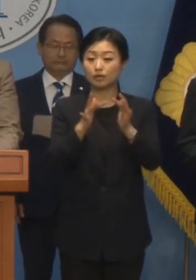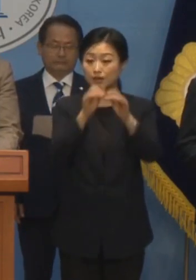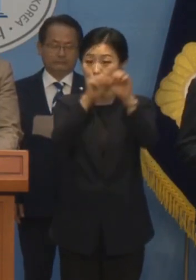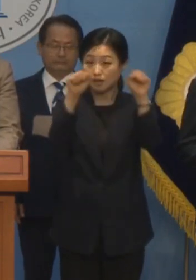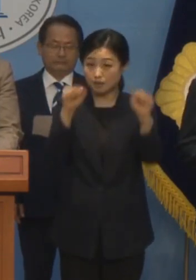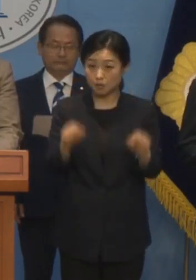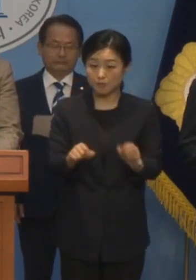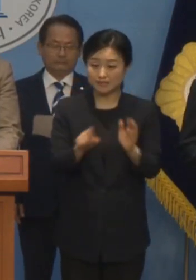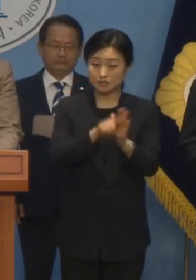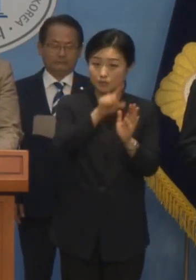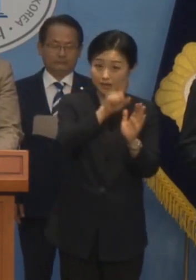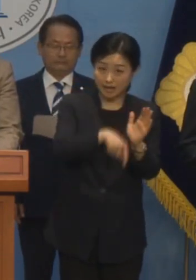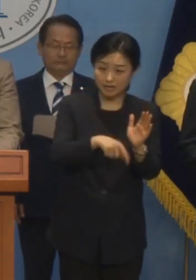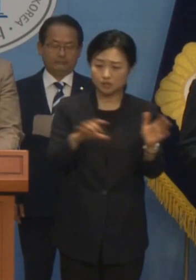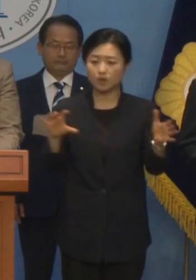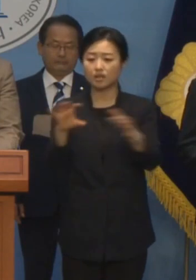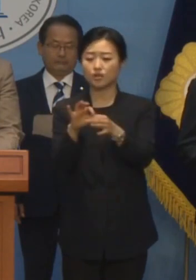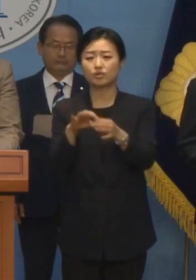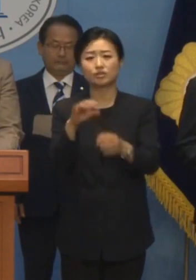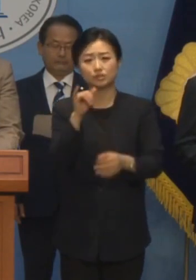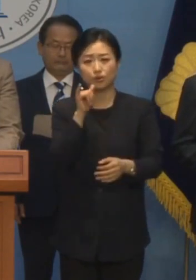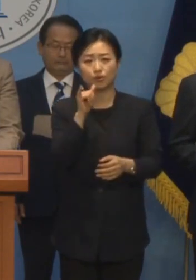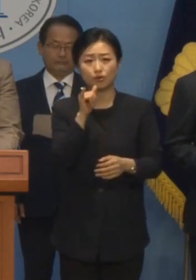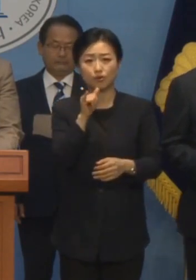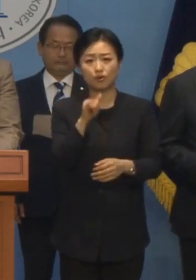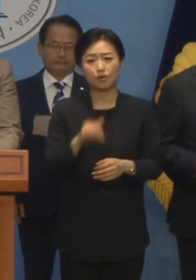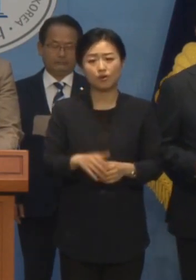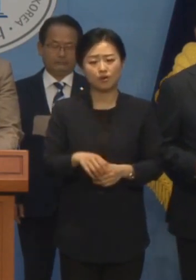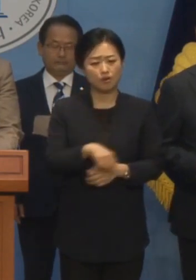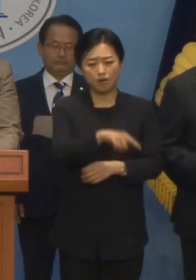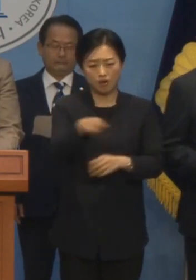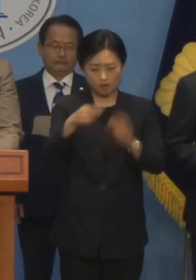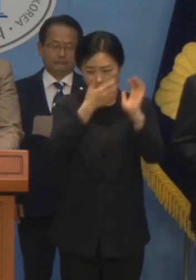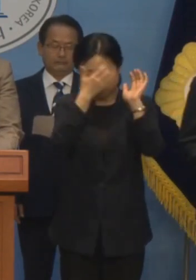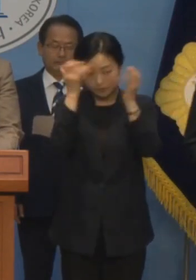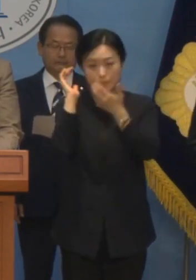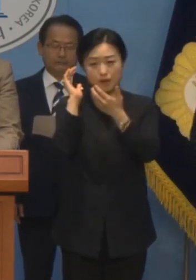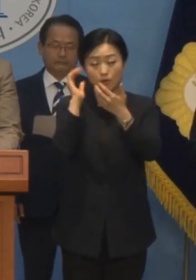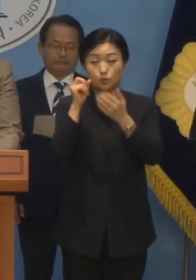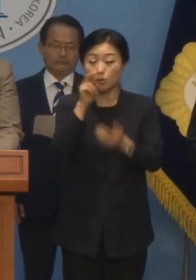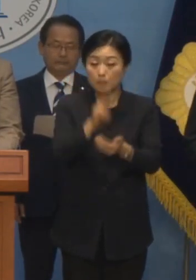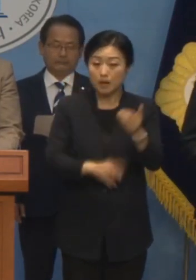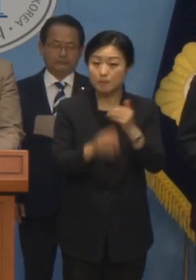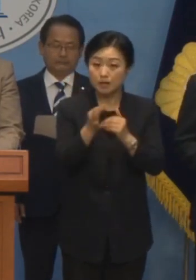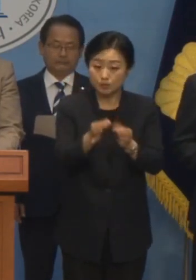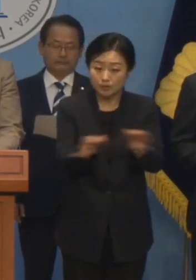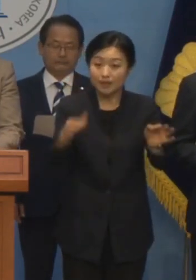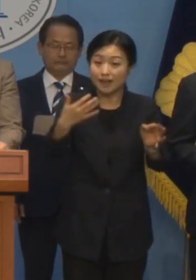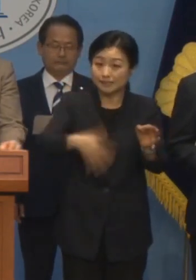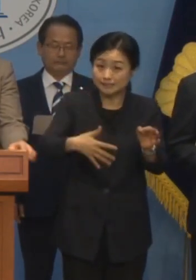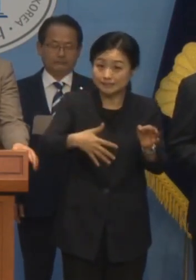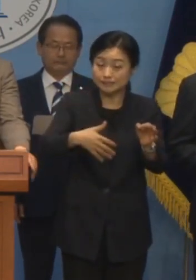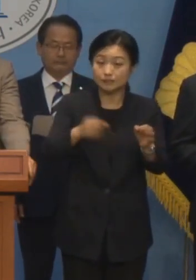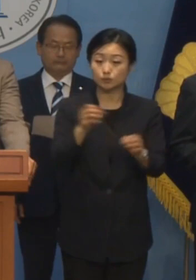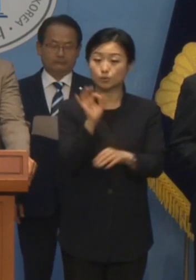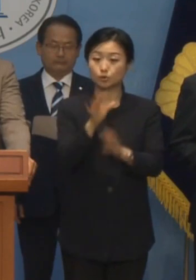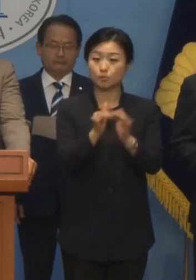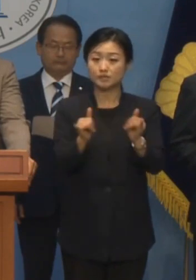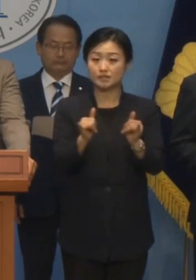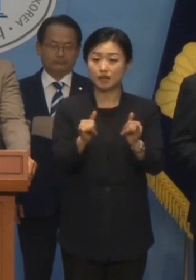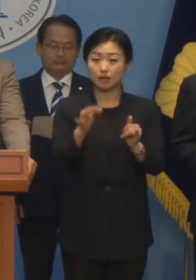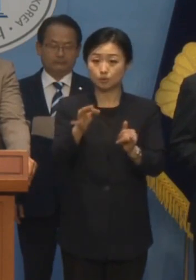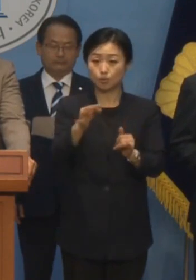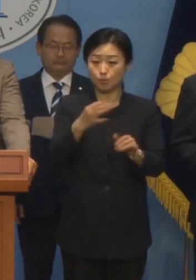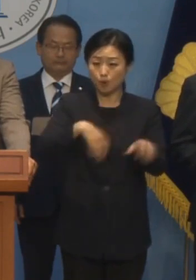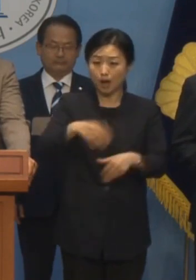거래는 카드사와 피지사까지 연계되어 그 구조가 복잡하고 판매 대금 미정산과 소비자 환불